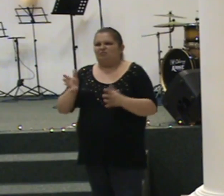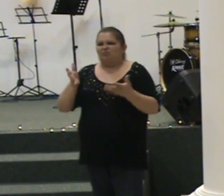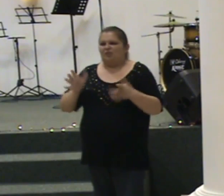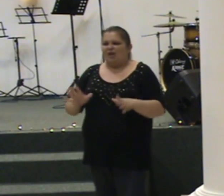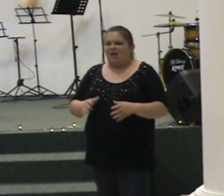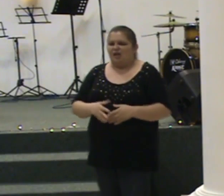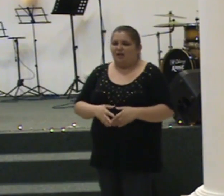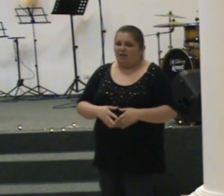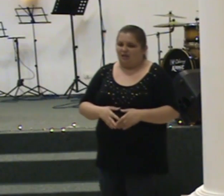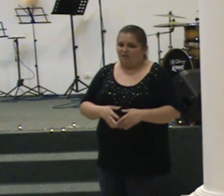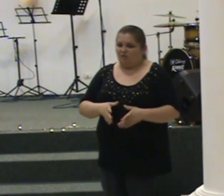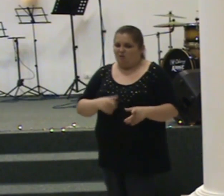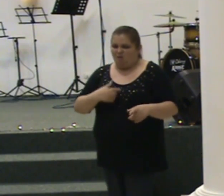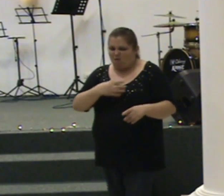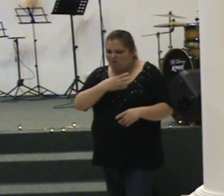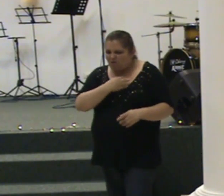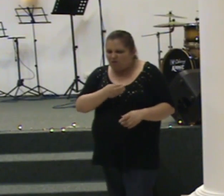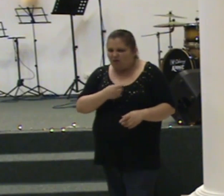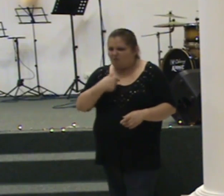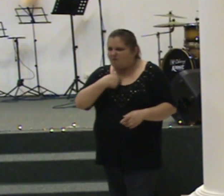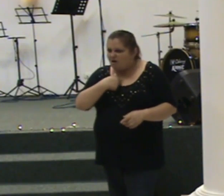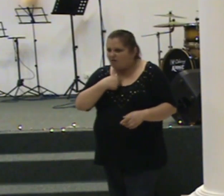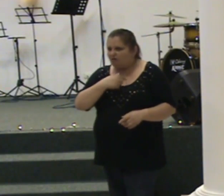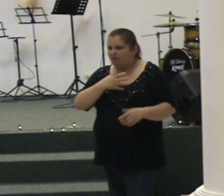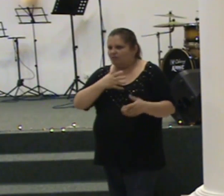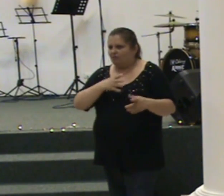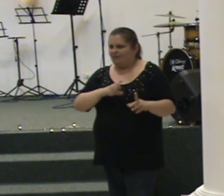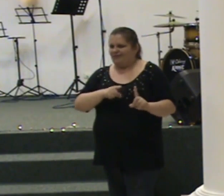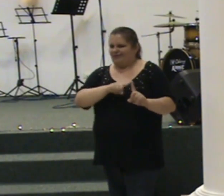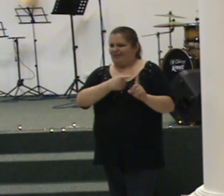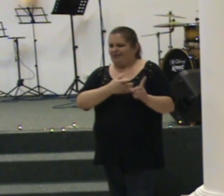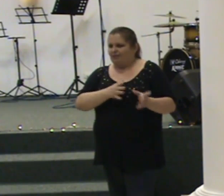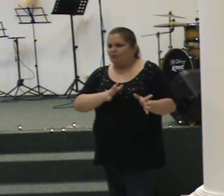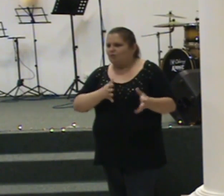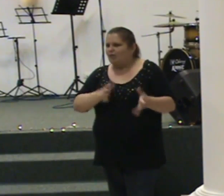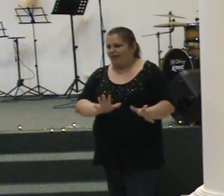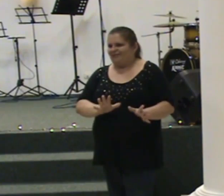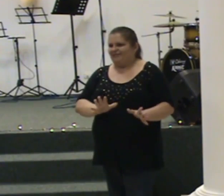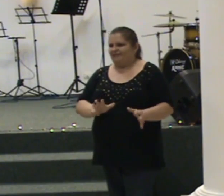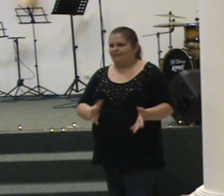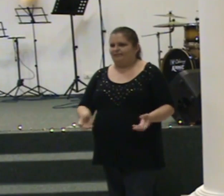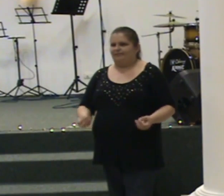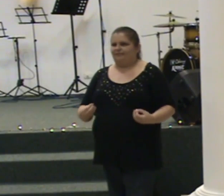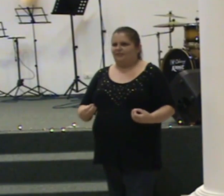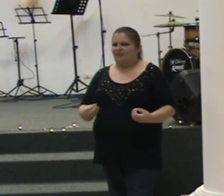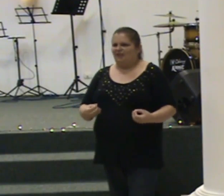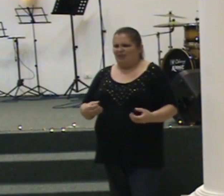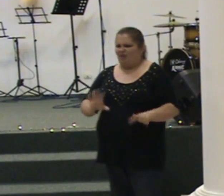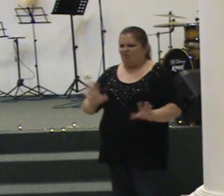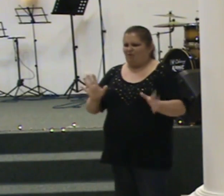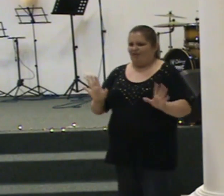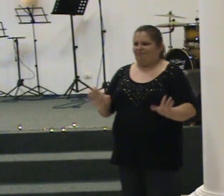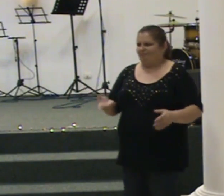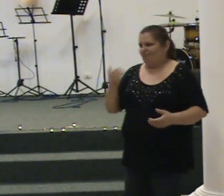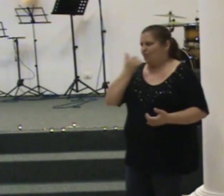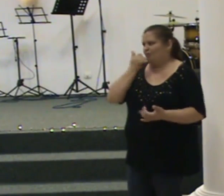aqui que não é meu filho, né? É uma situação, eu estou tão acostumada com a minha vida, vai mudar